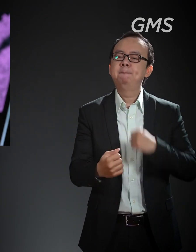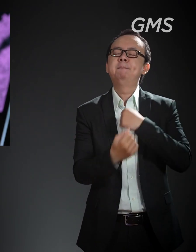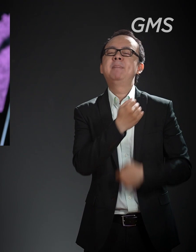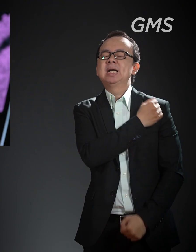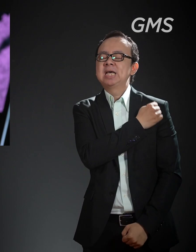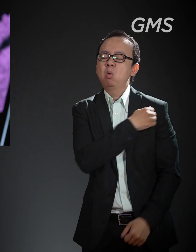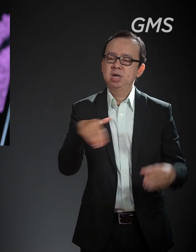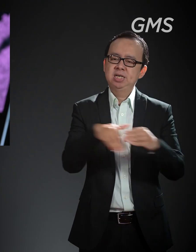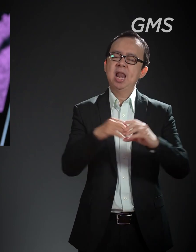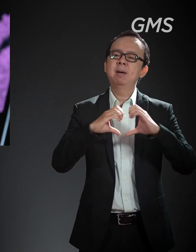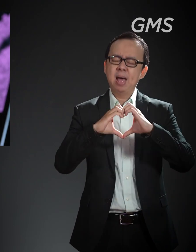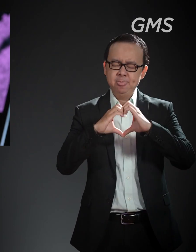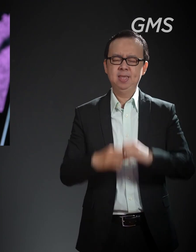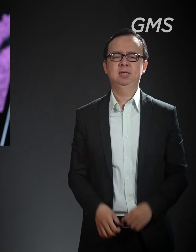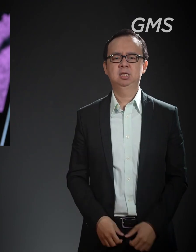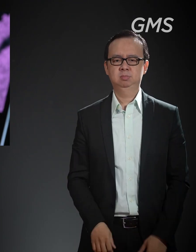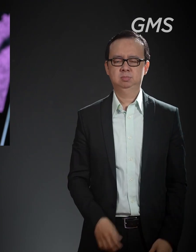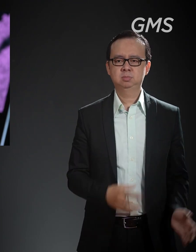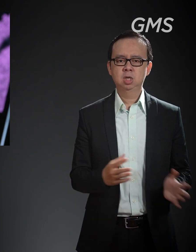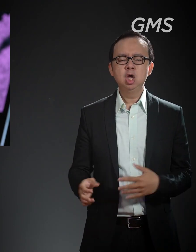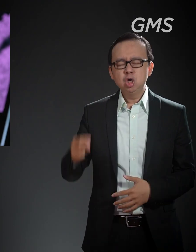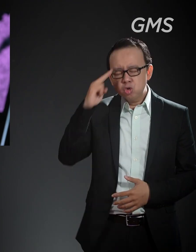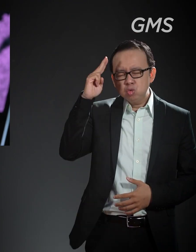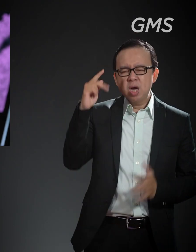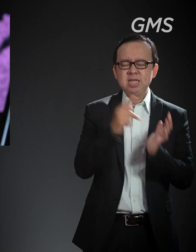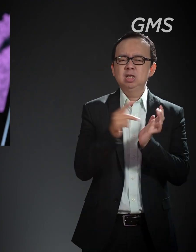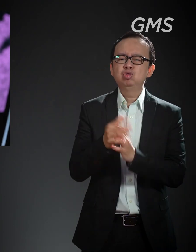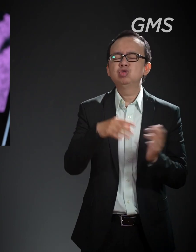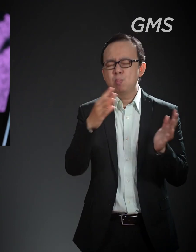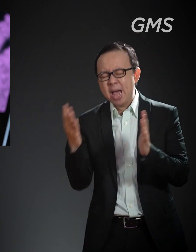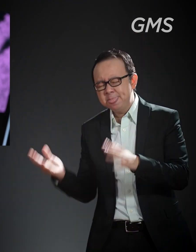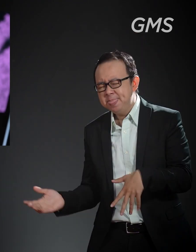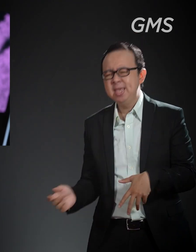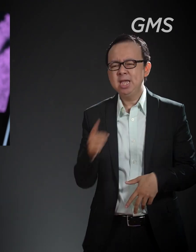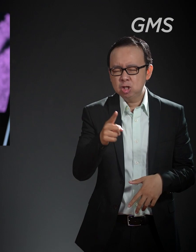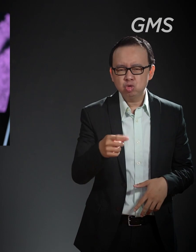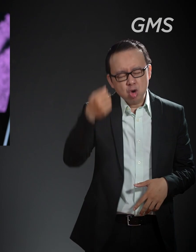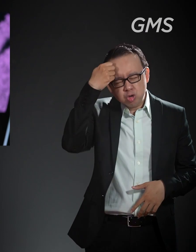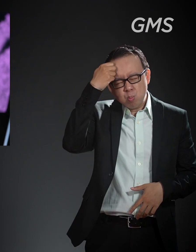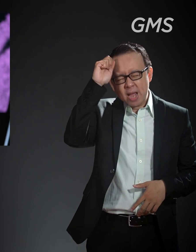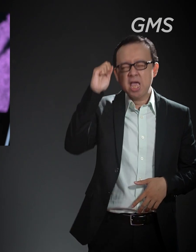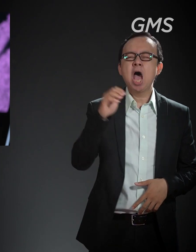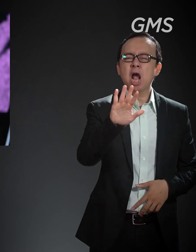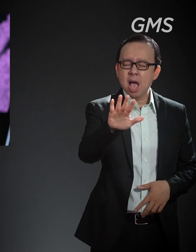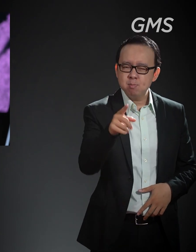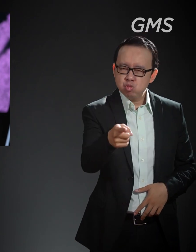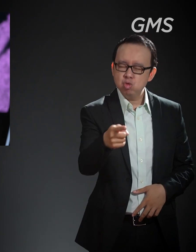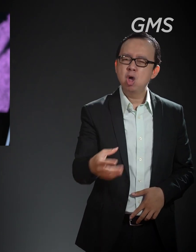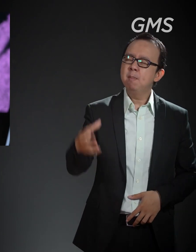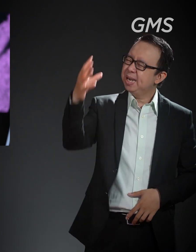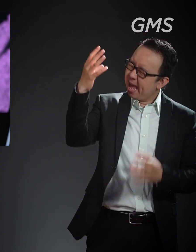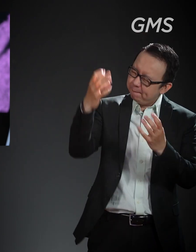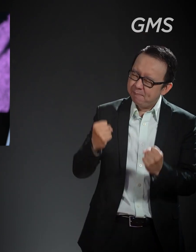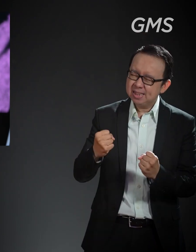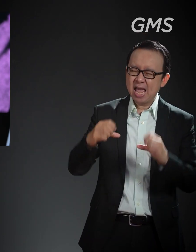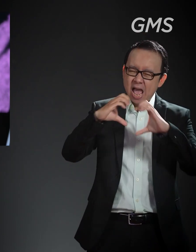mati supaya kita gak egois. Bukan hanya supaya kita masuk ke sorga. Yesus mati supaya kita menangkap hati Allah dan menjadi serupa dengan